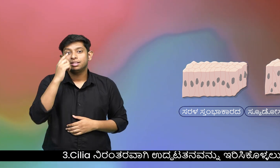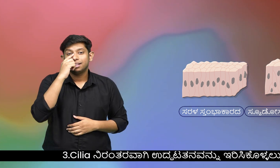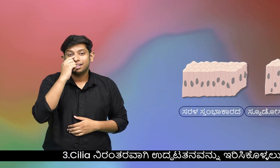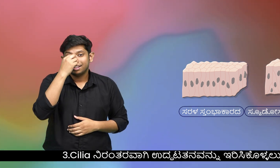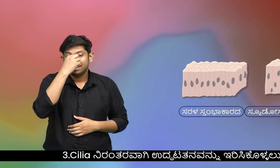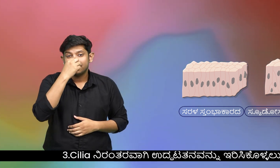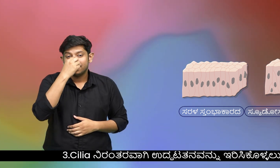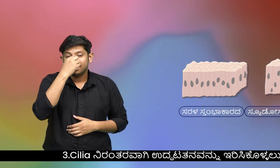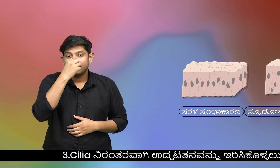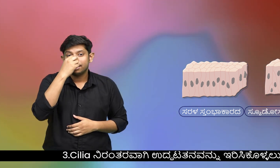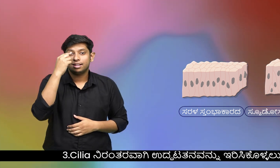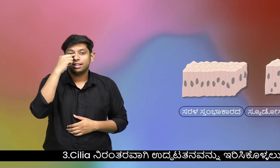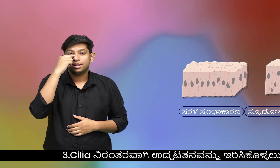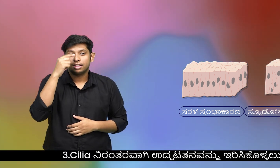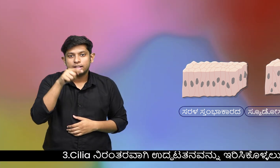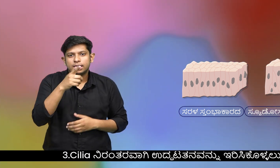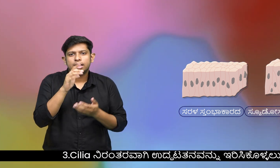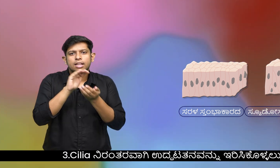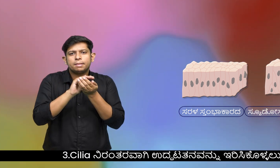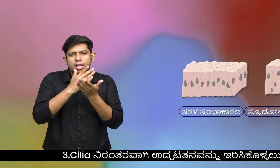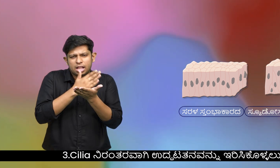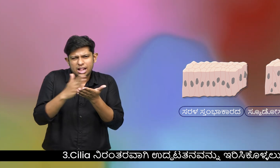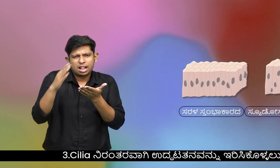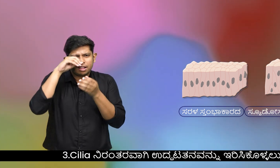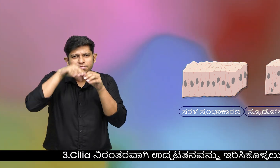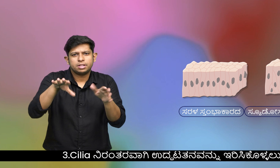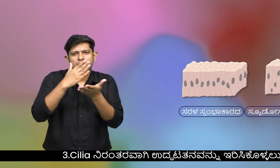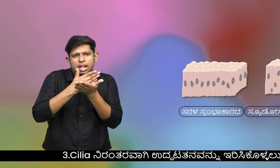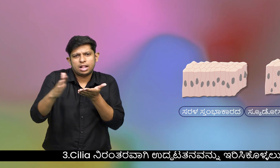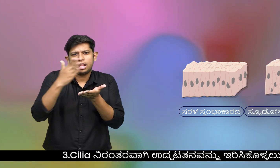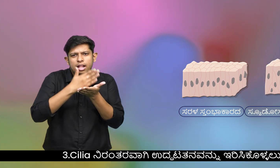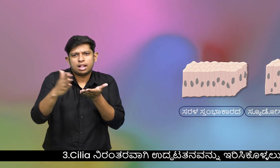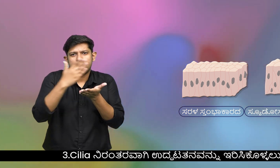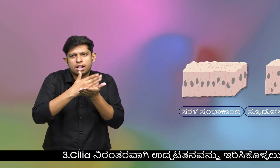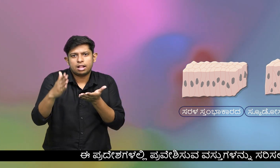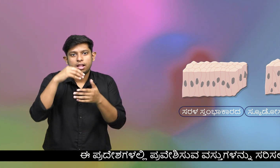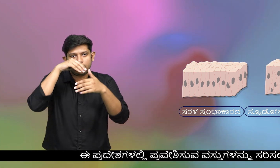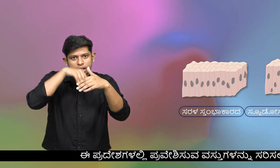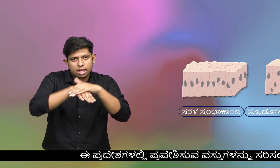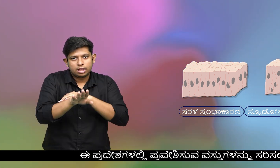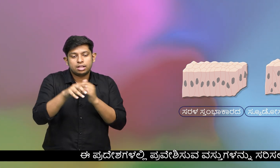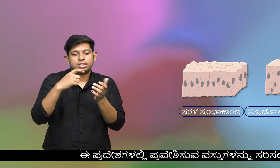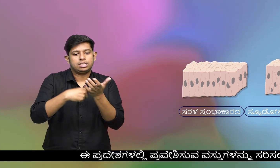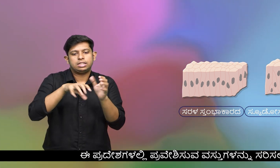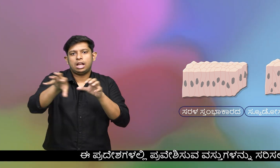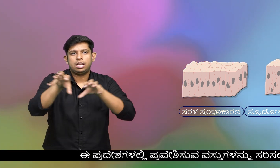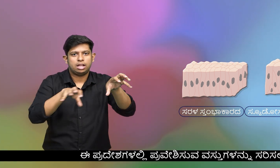3. ಸೀಲಿಯಾ ನಿರಂತರವಾಗಿ ಉದ್ದಟತನವನ್ನು ಇರಿಸಿಕೊಳ್ಳಲು ಮತ್ತು ಈ ಪ್ರದೇಶಗಳಲ್ಲಿ ಪ್ರವೇಶಿಸಲು